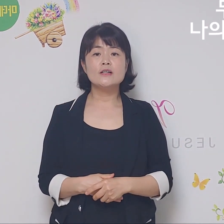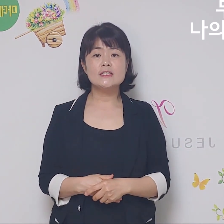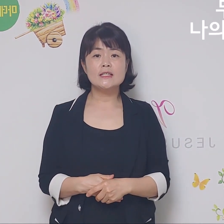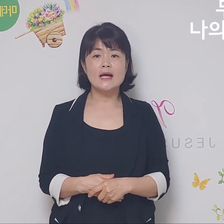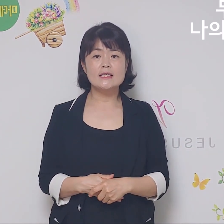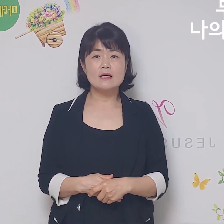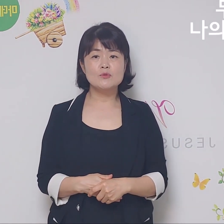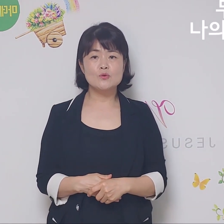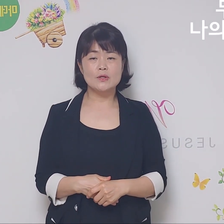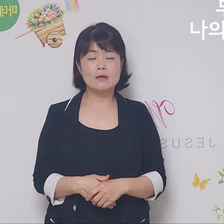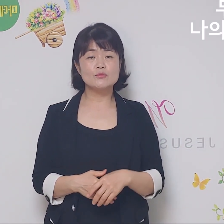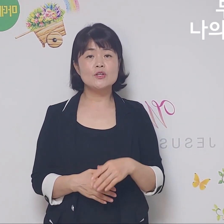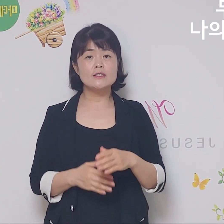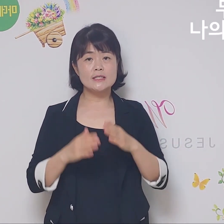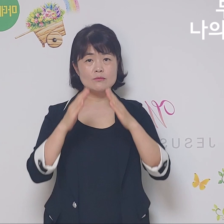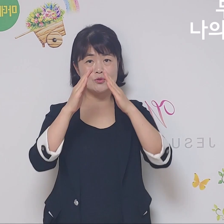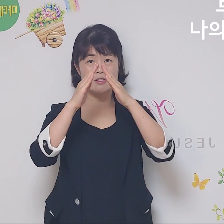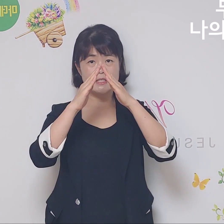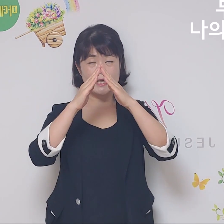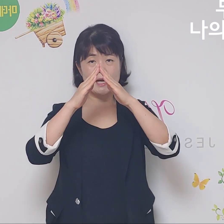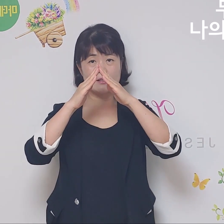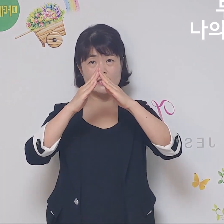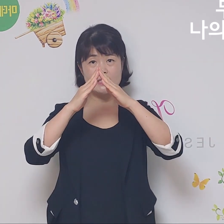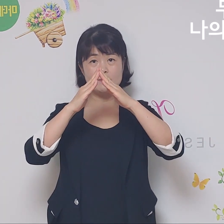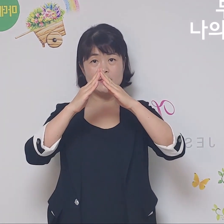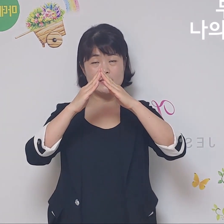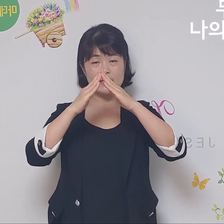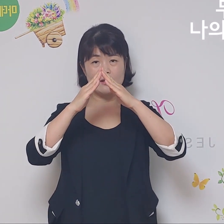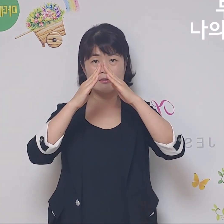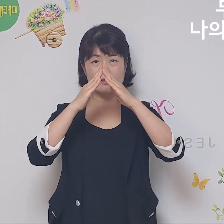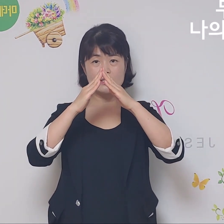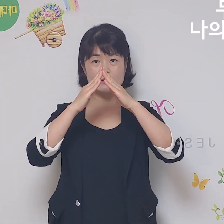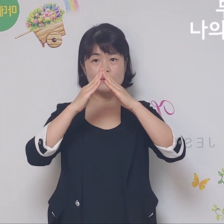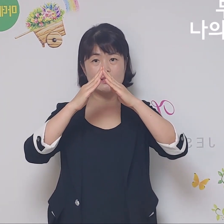무너진 나의 삶 속에 무너지다가 이렇게 집이 있잖아요. 이렇게 지붕이 있던